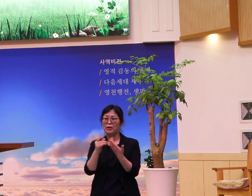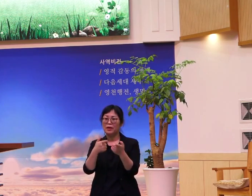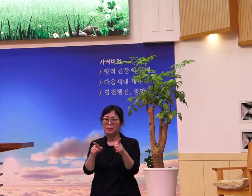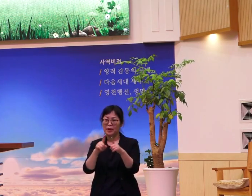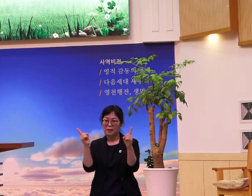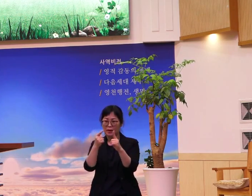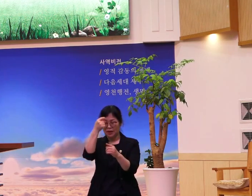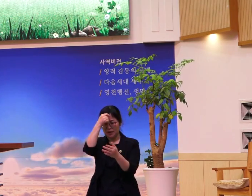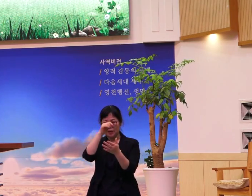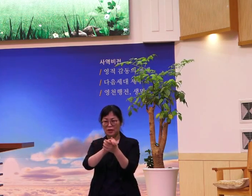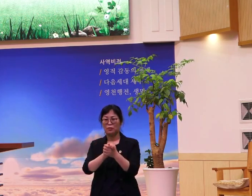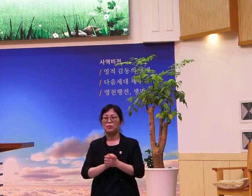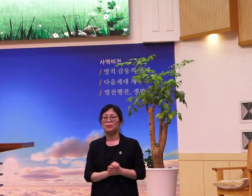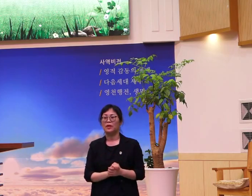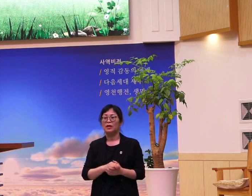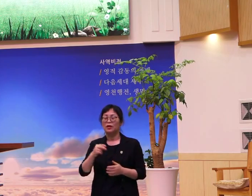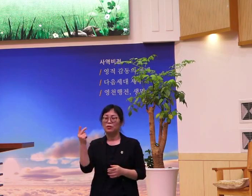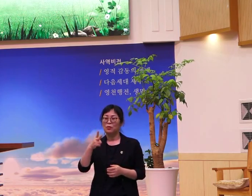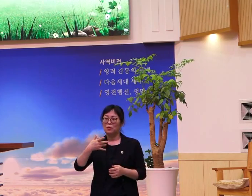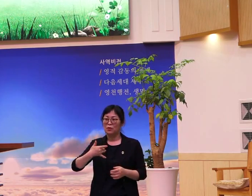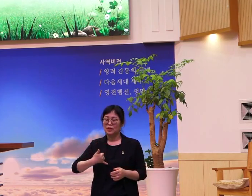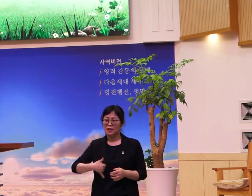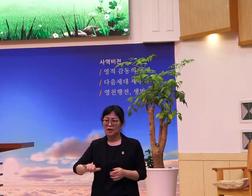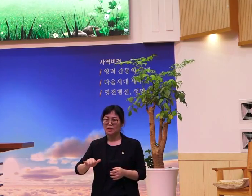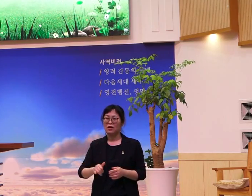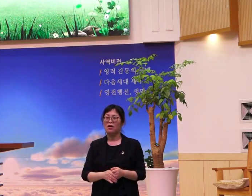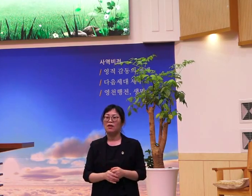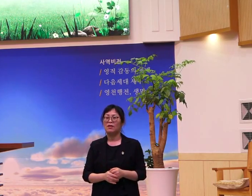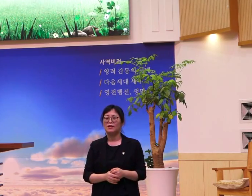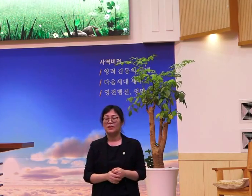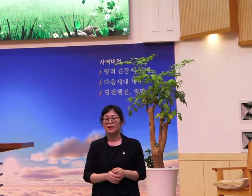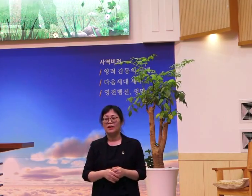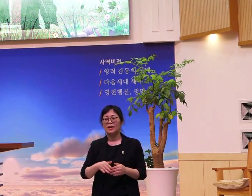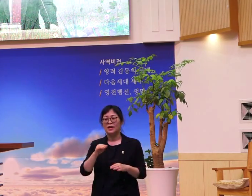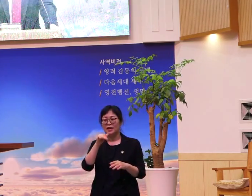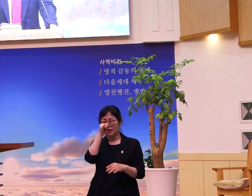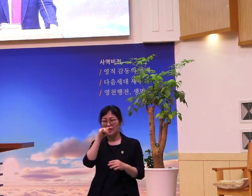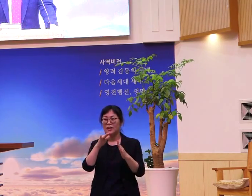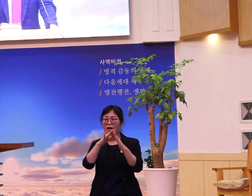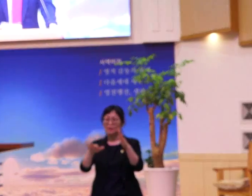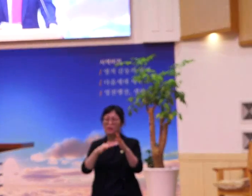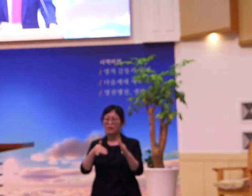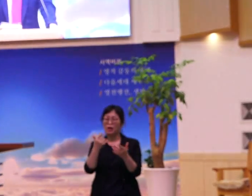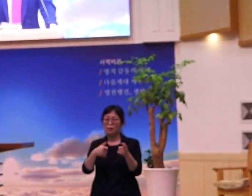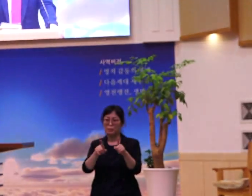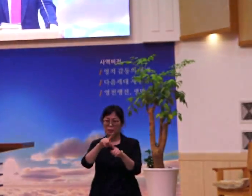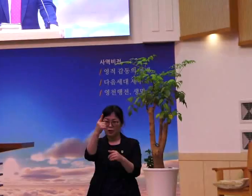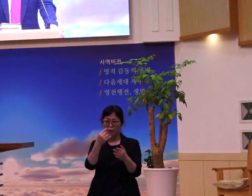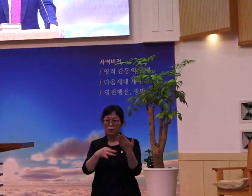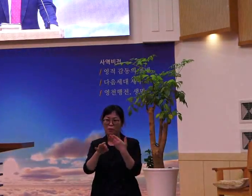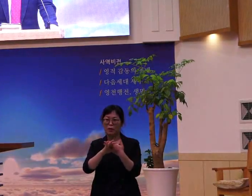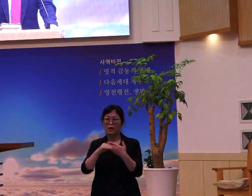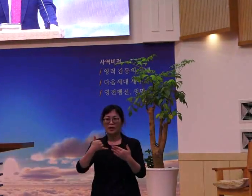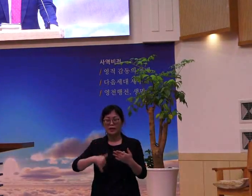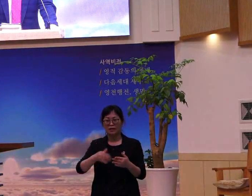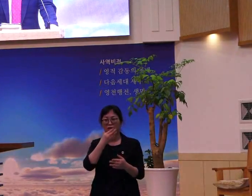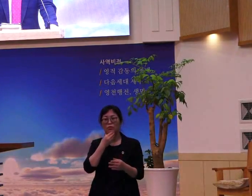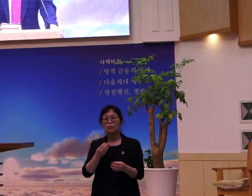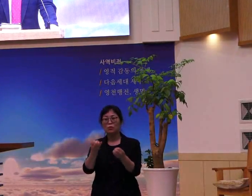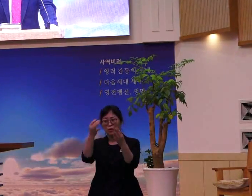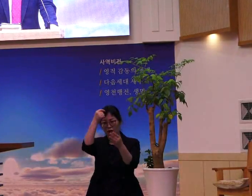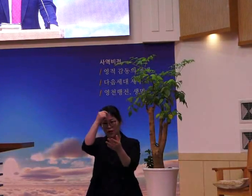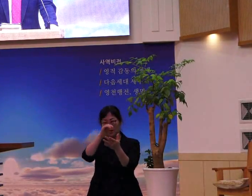수가 있겠습니다. 그리고 자녀를 두고 계신 가정에서 자녀를 데리고 오시면 함께 오시면 같이 자녀 축복 기도도